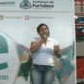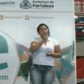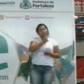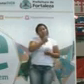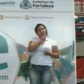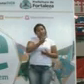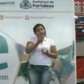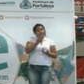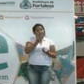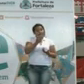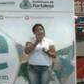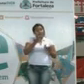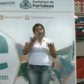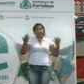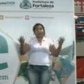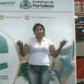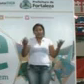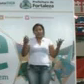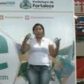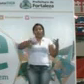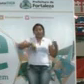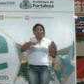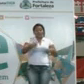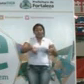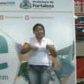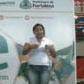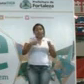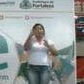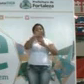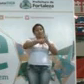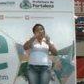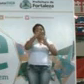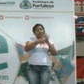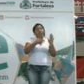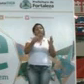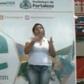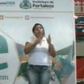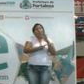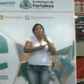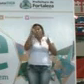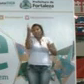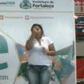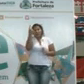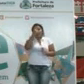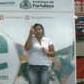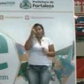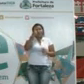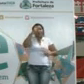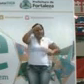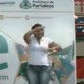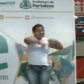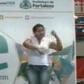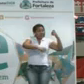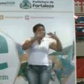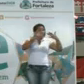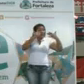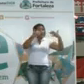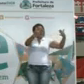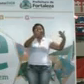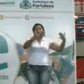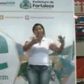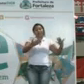críticos, é o primeiro texto que apresenta cenas de sexo explícitas. É esse, porque o